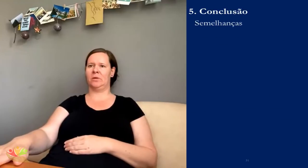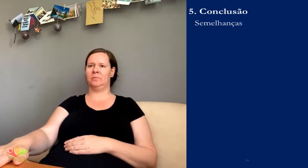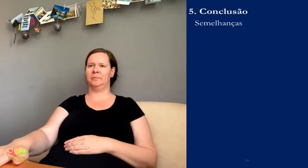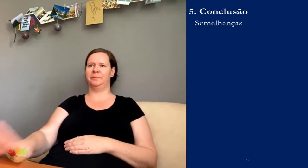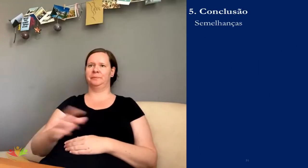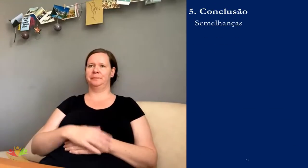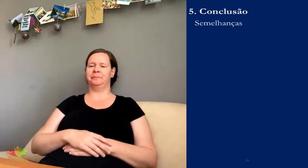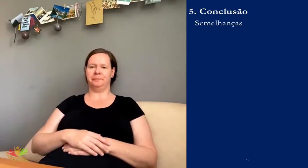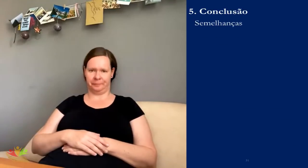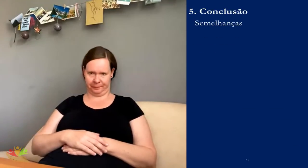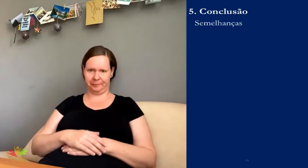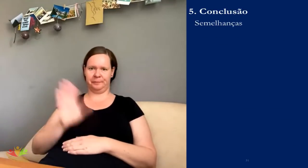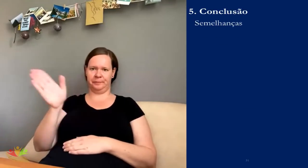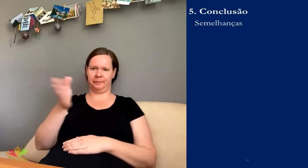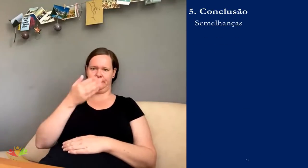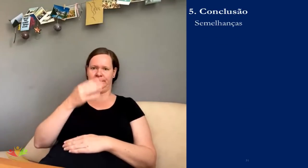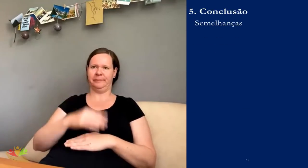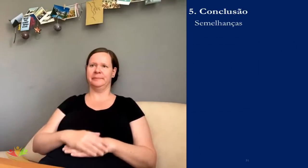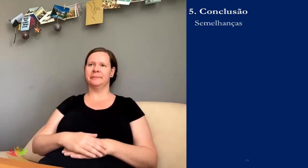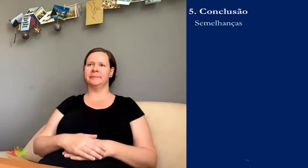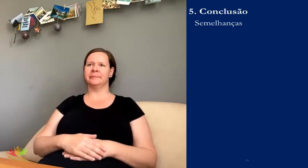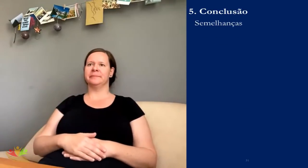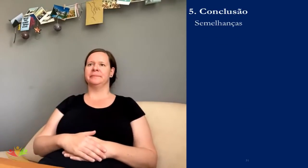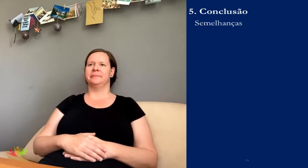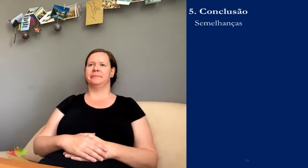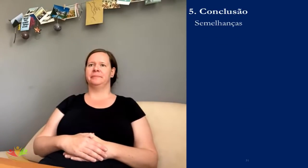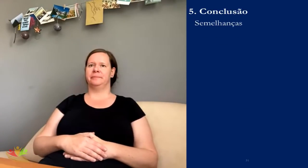sobre essas marcas não manuais. Pode passar.